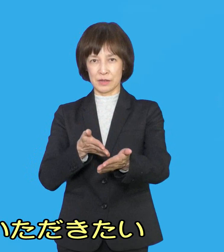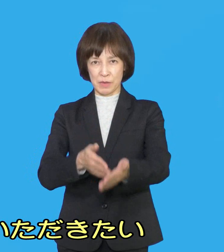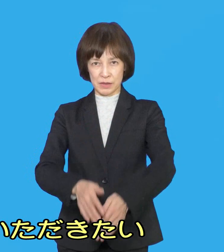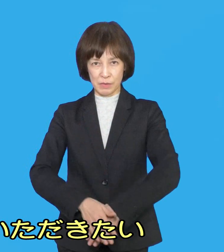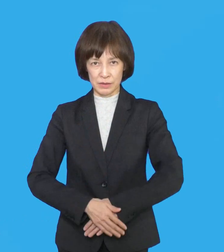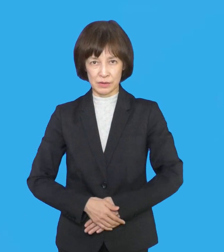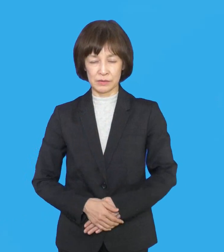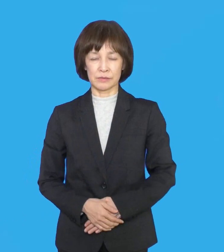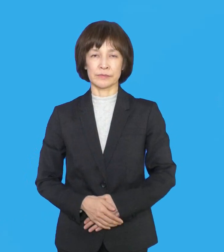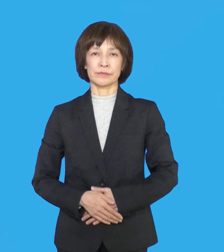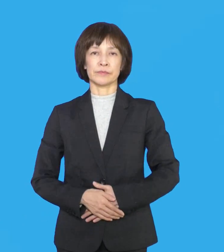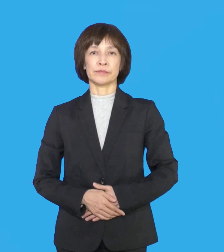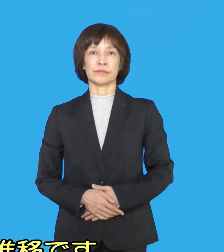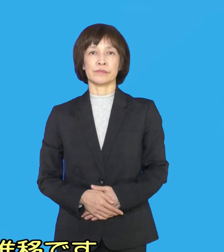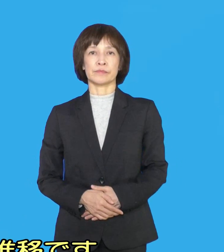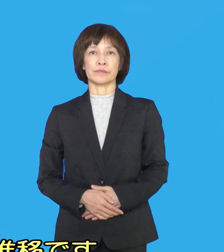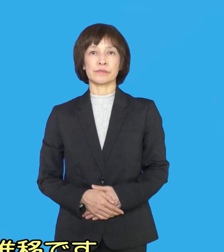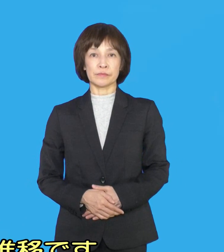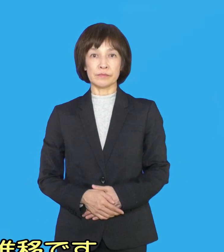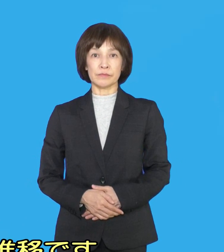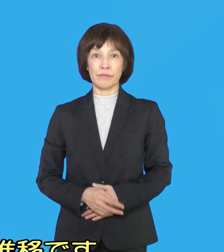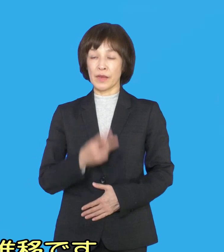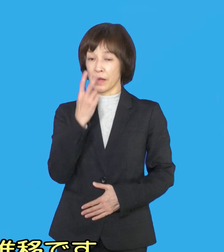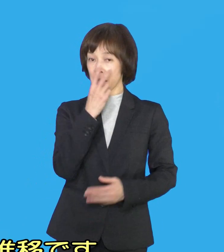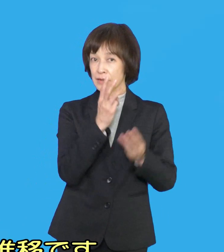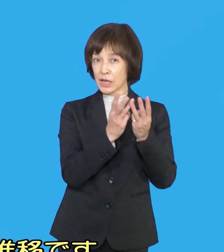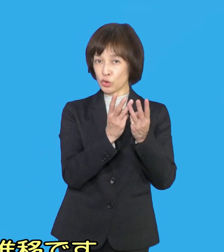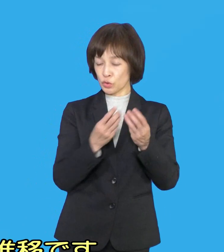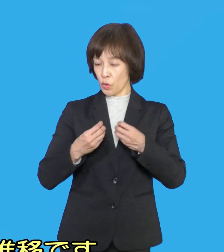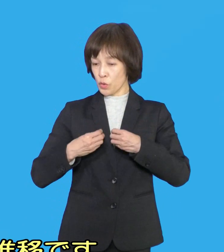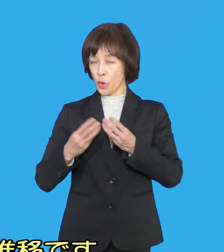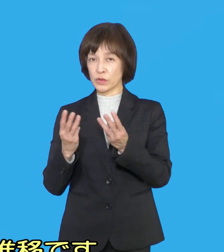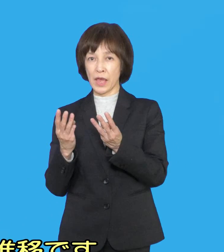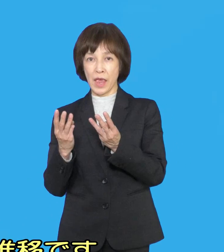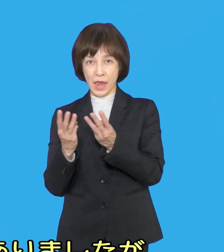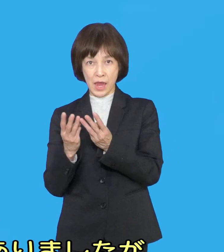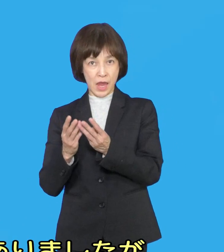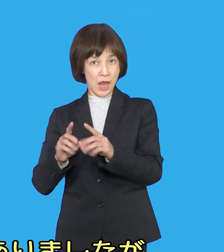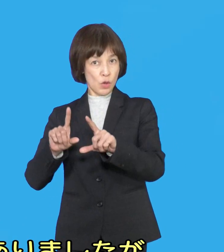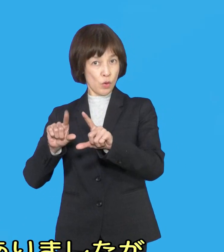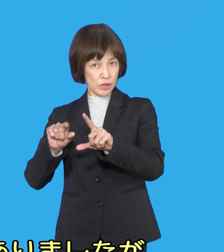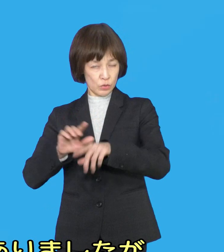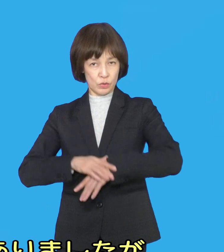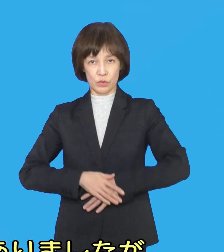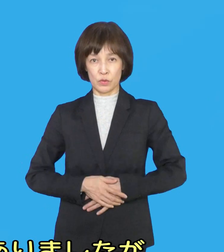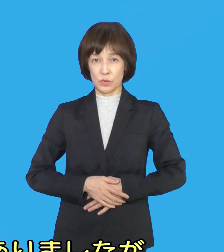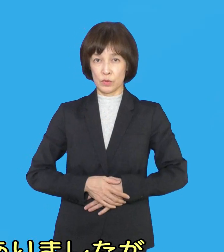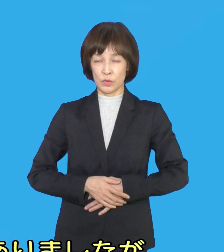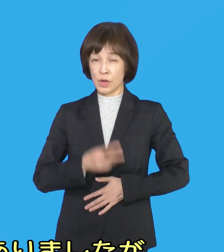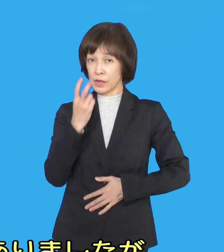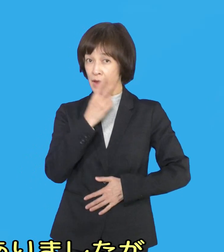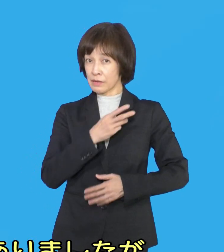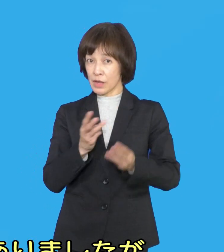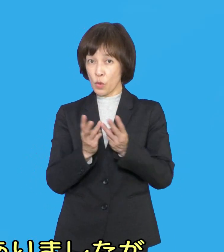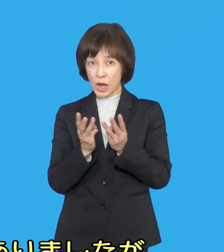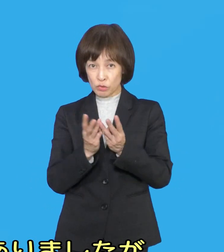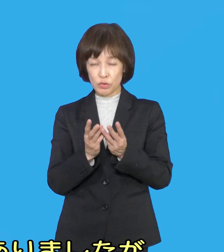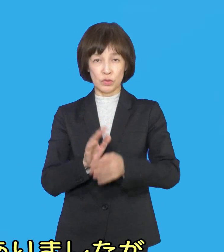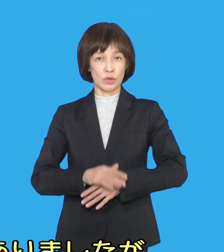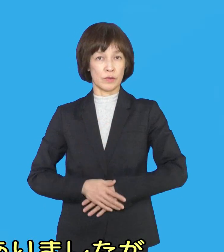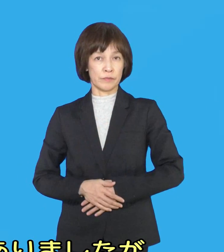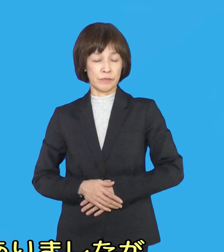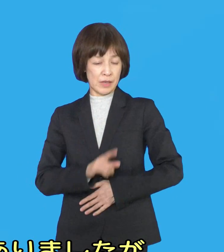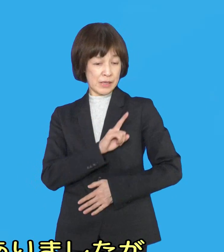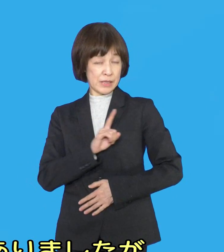います。はい、検査数と陽性率の推移です。検査数、近頃ですね、1